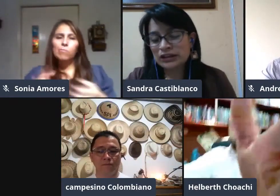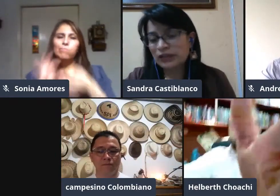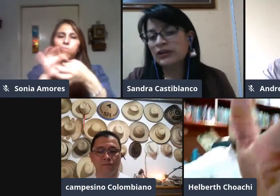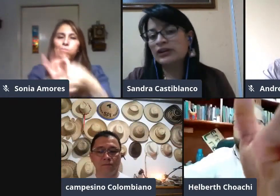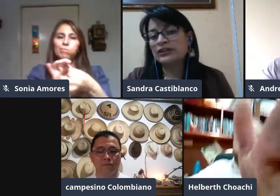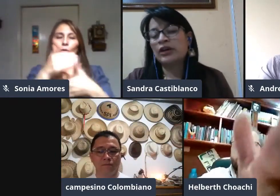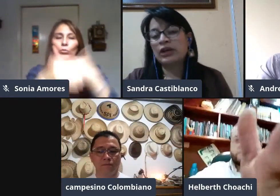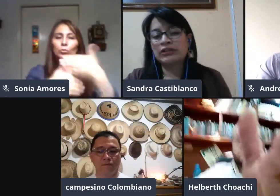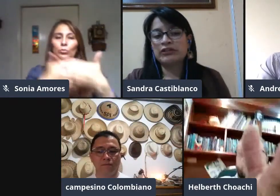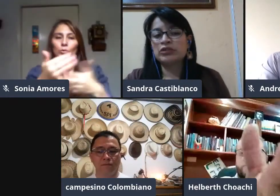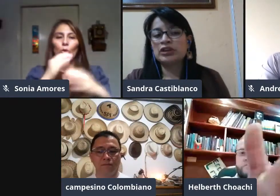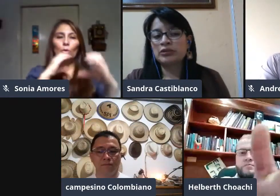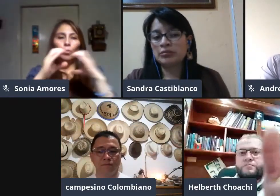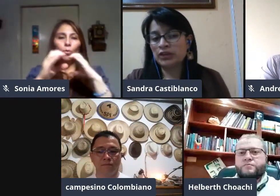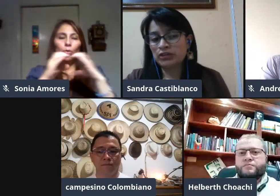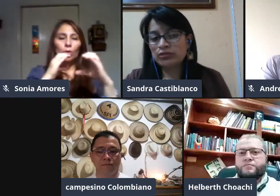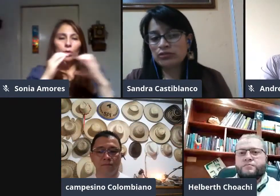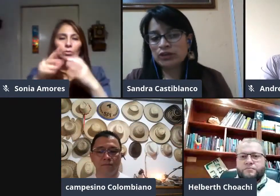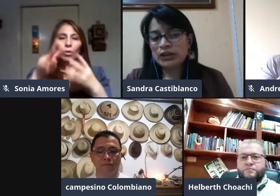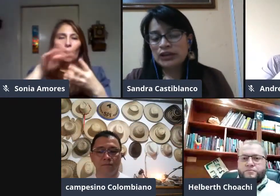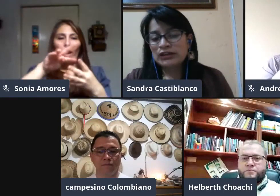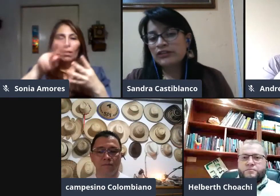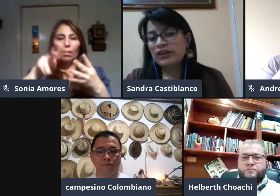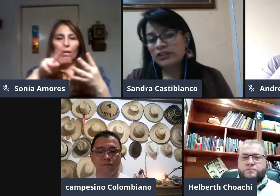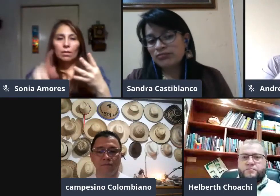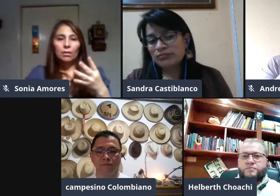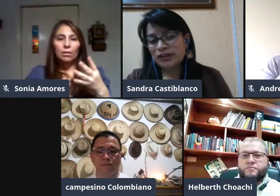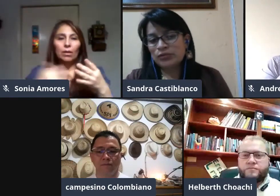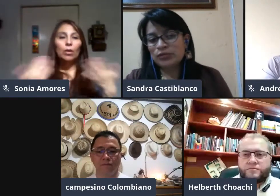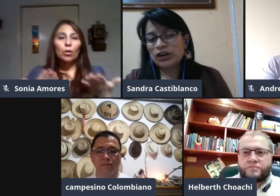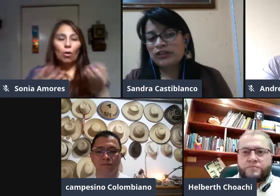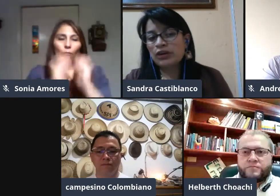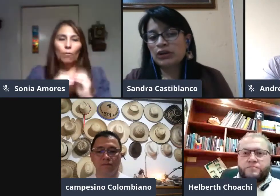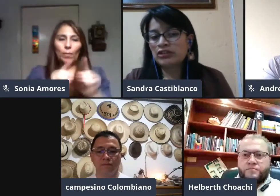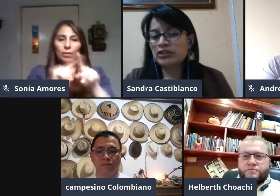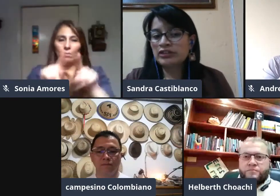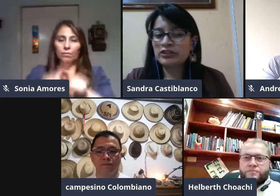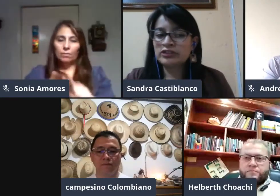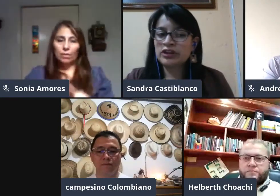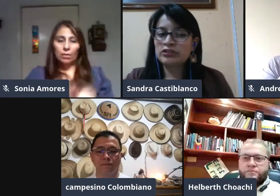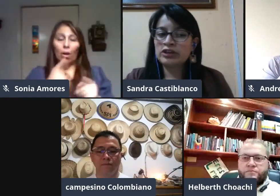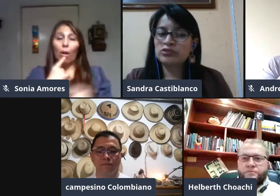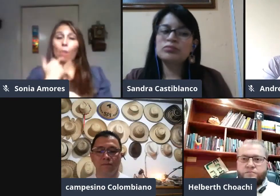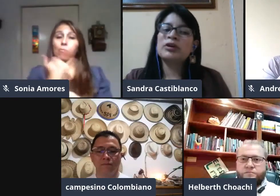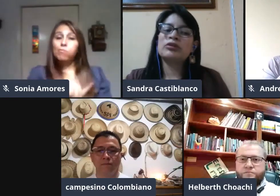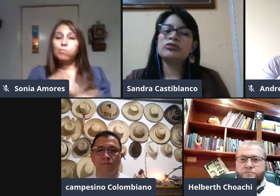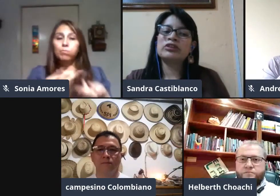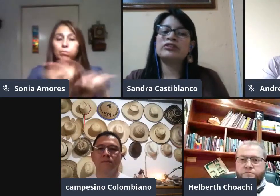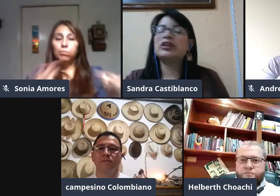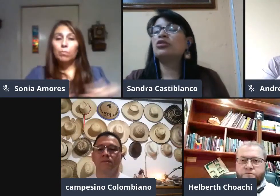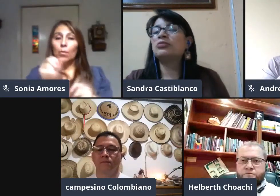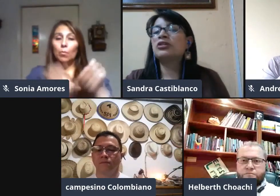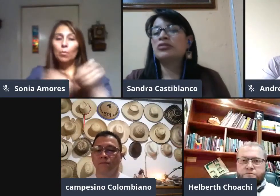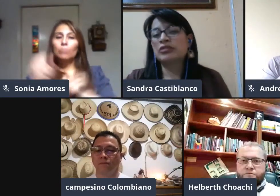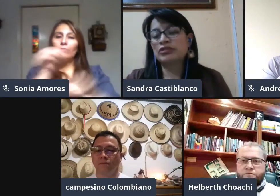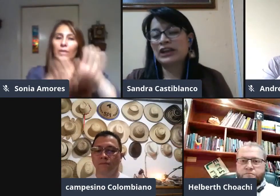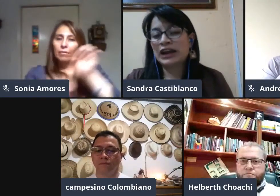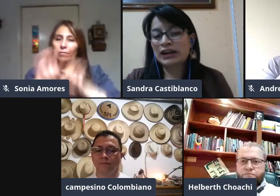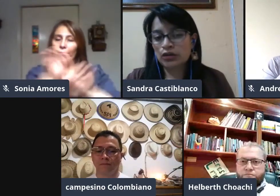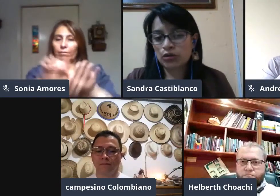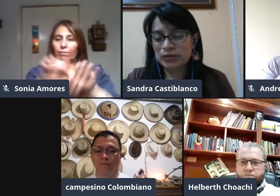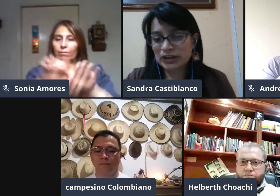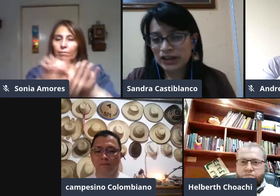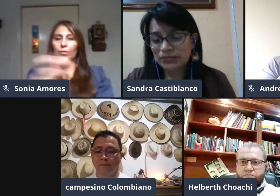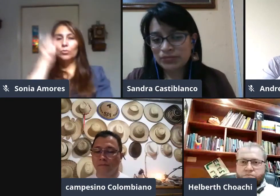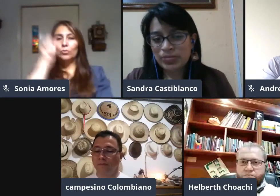comunitaria alternativa a través de Fontivo Medios. Desde allí hemos realizado acciones en defensa de los derechos humanos desde los micrófonos